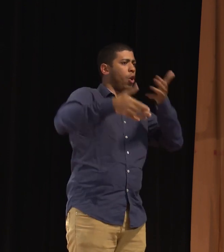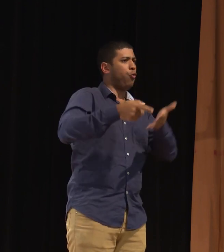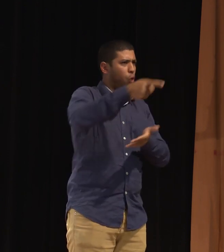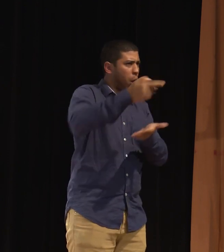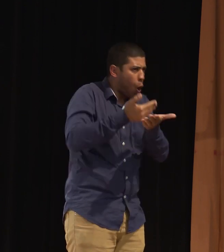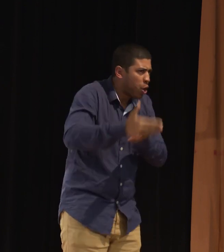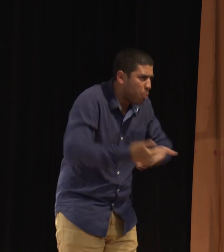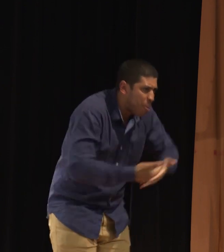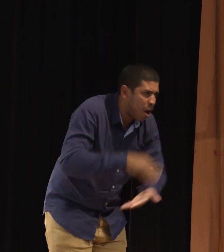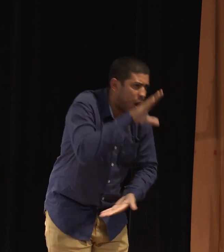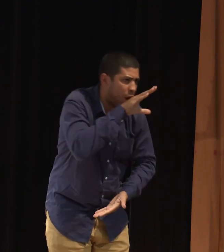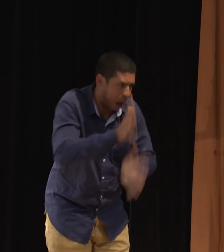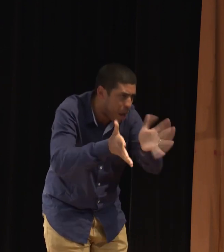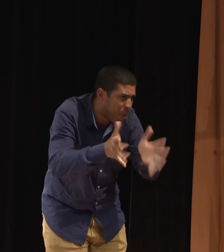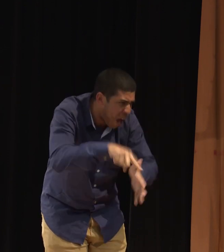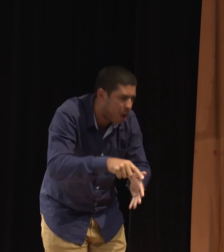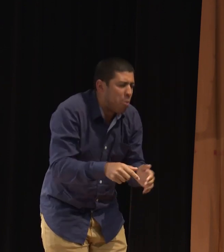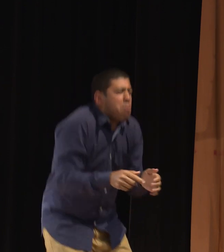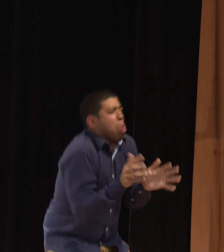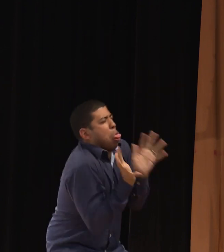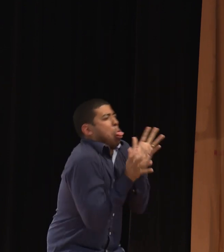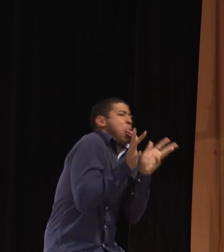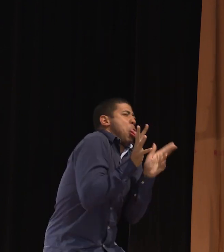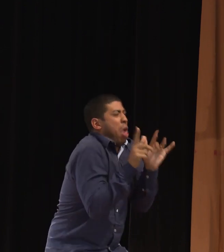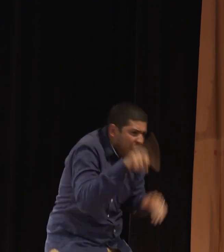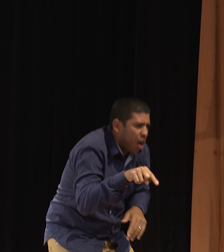Qual seria a primeira língua? A língua de sinais ou a língua portuguesa, né?